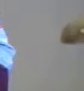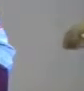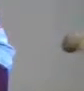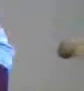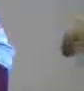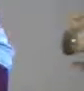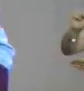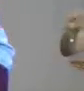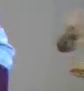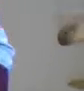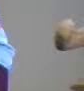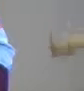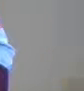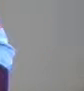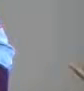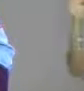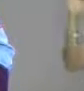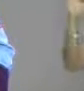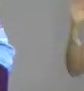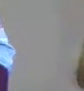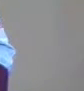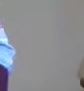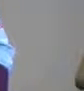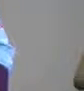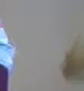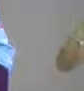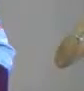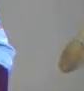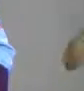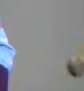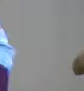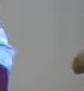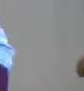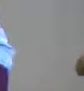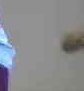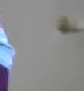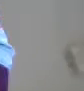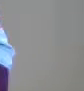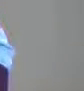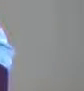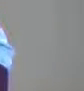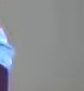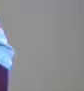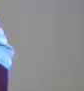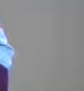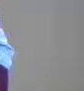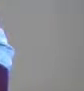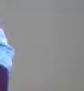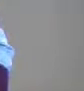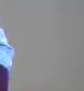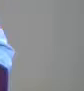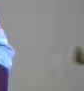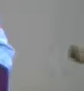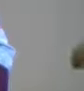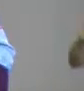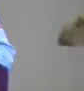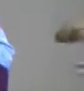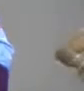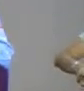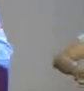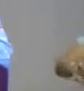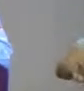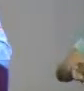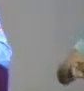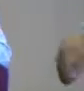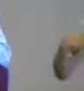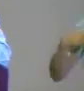prematuridad es que en términos de política pública no ha sido del todo